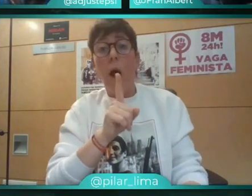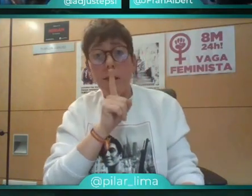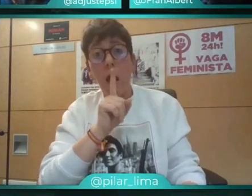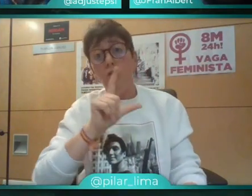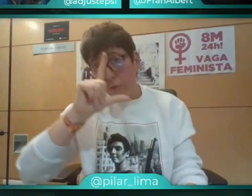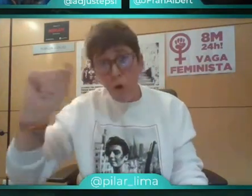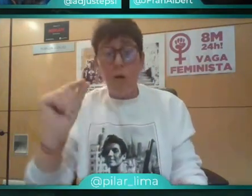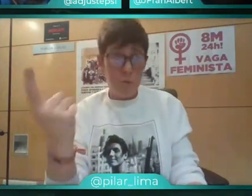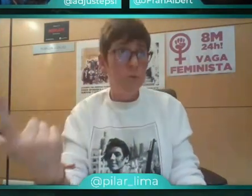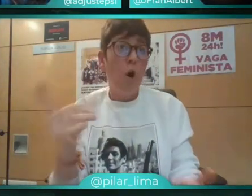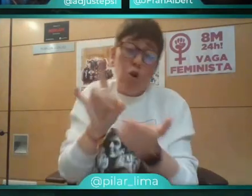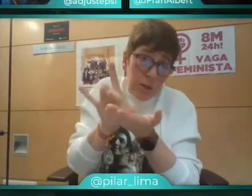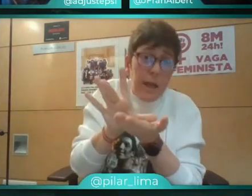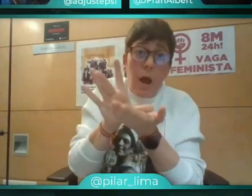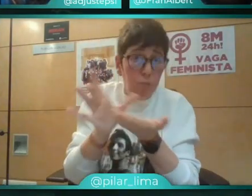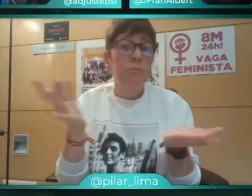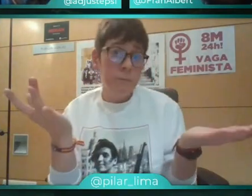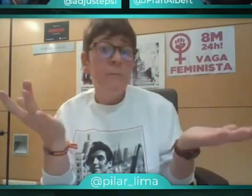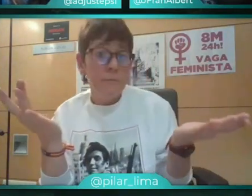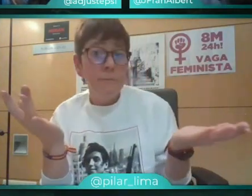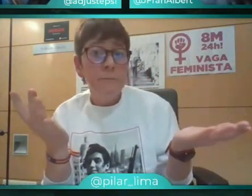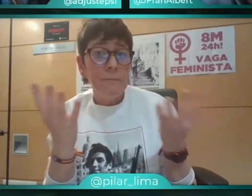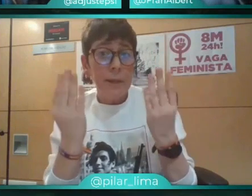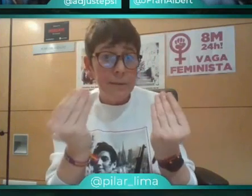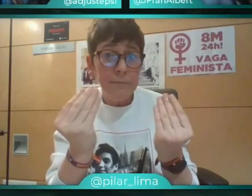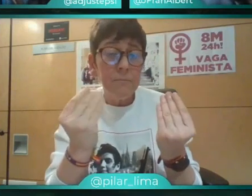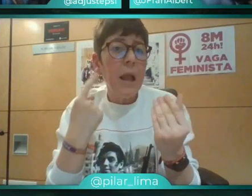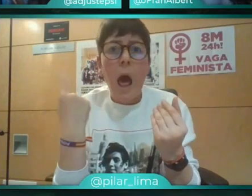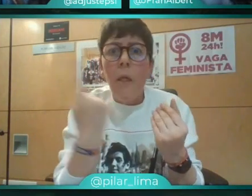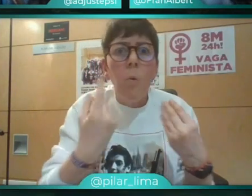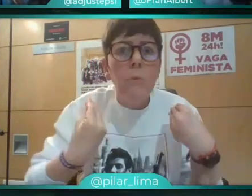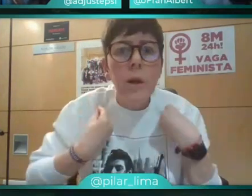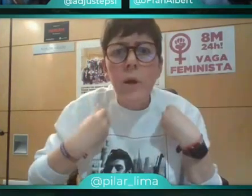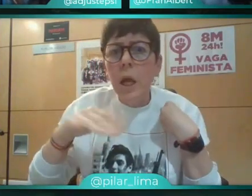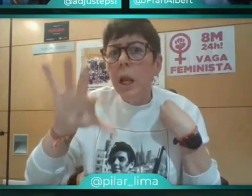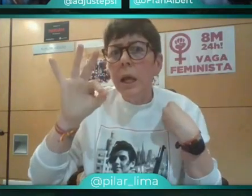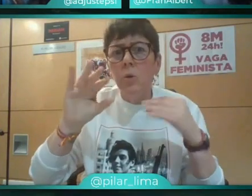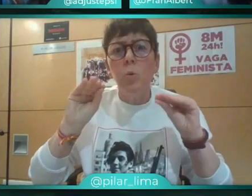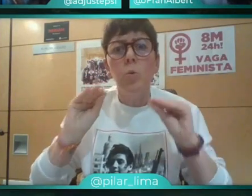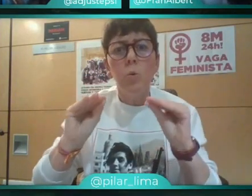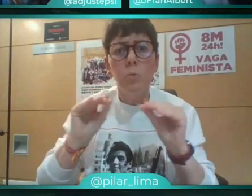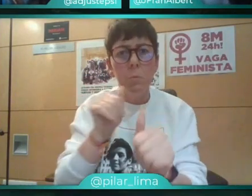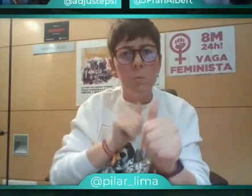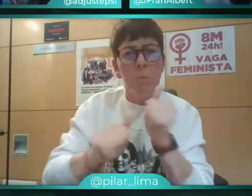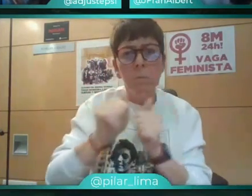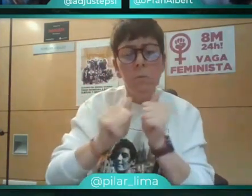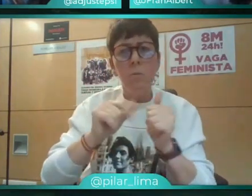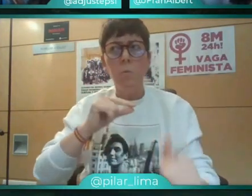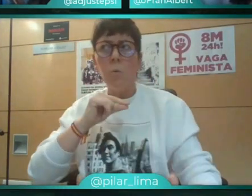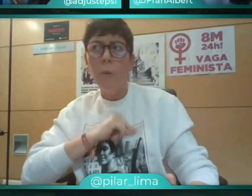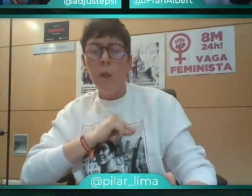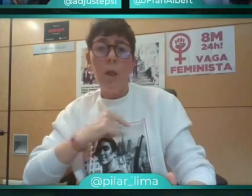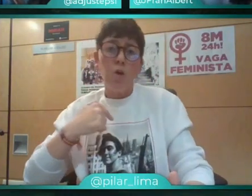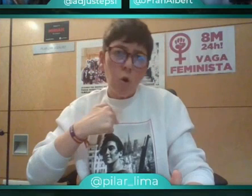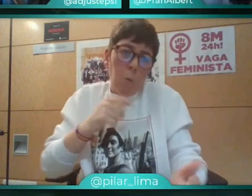estuvimos mucho tiempo callados y los que no estuvieron callados marcharon o se fueron o los hincharon entonces bueno